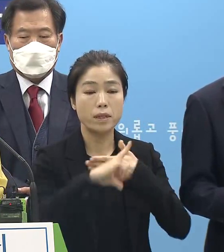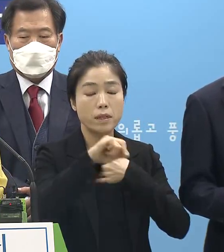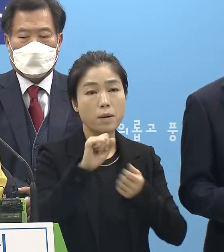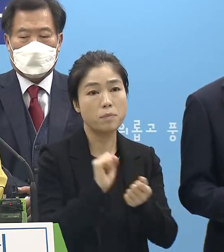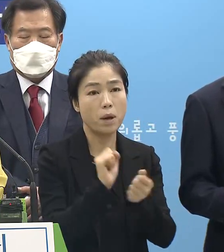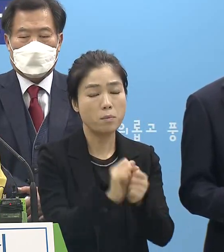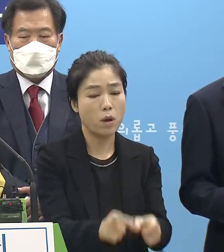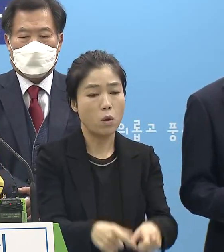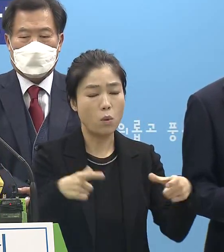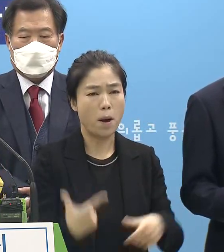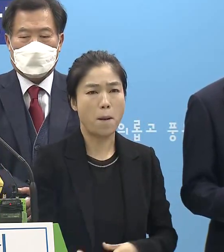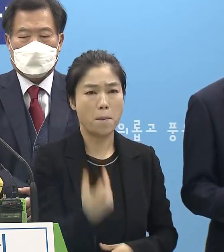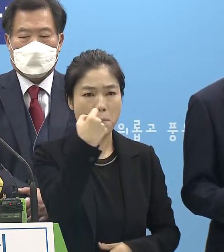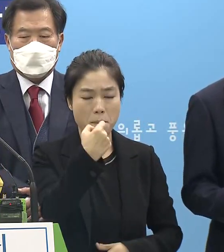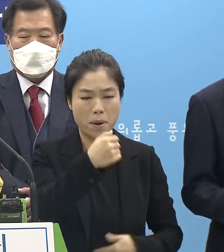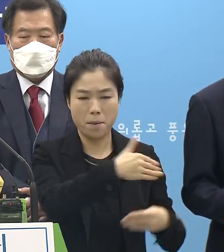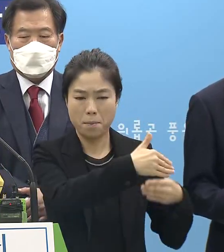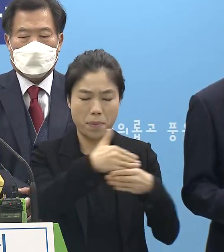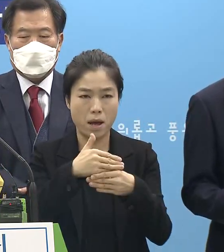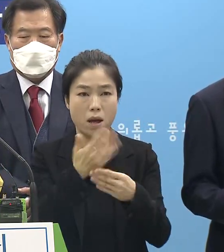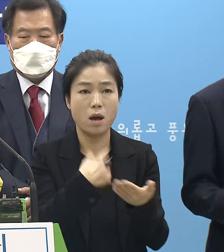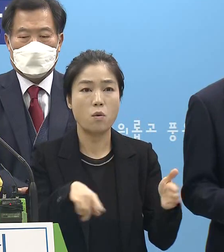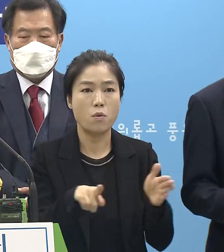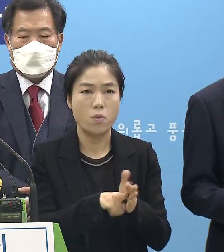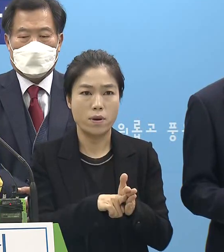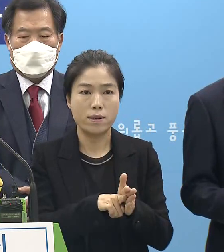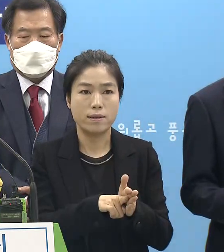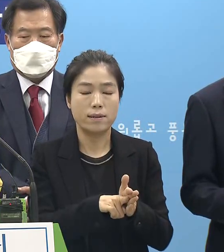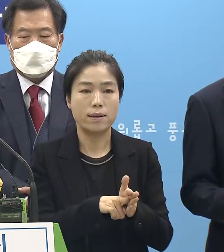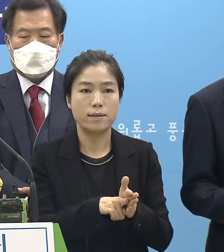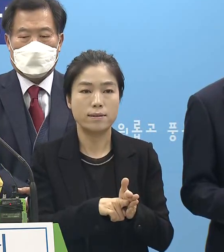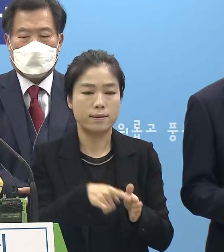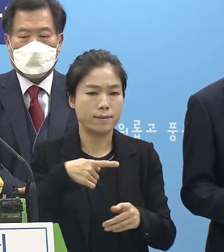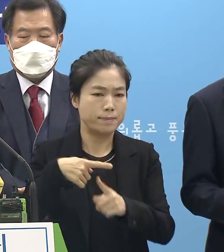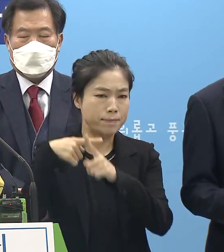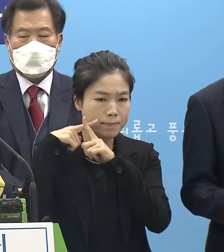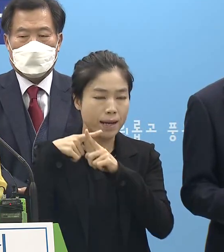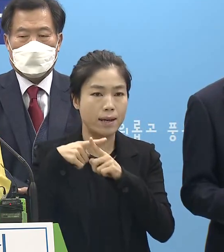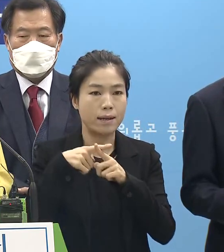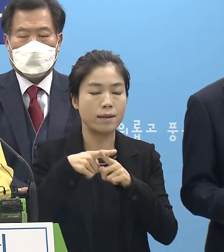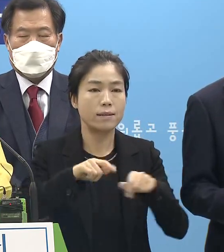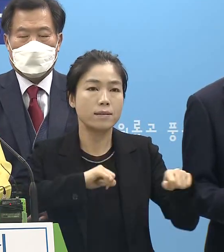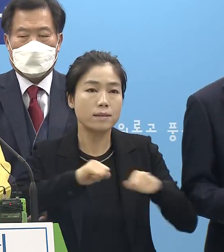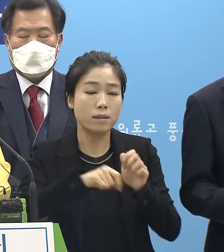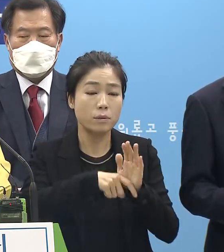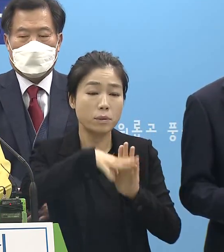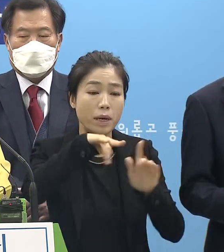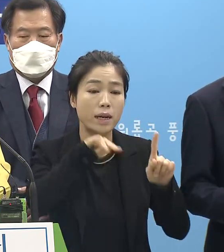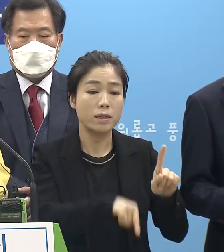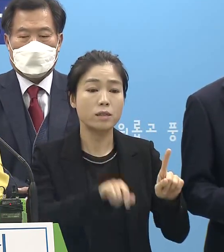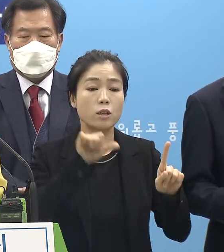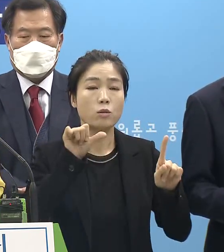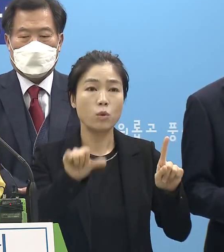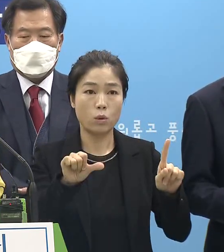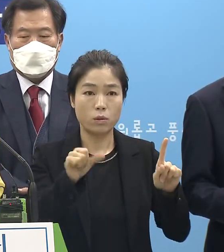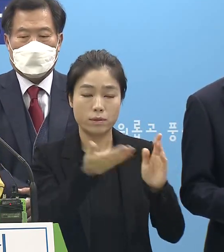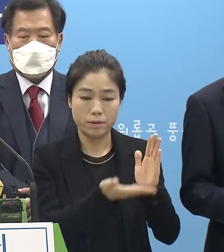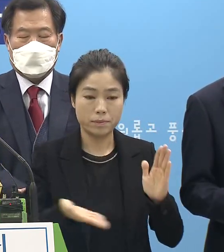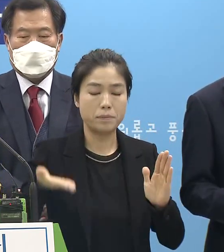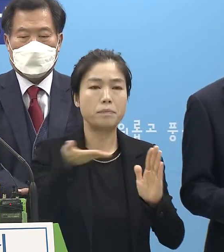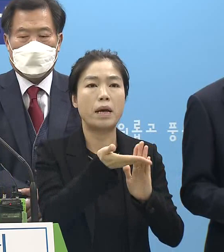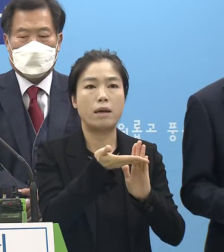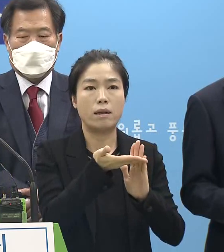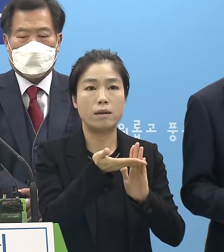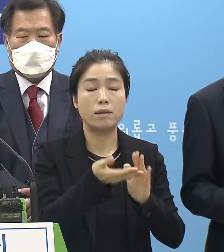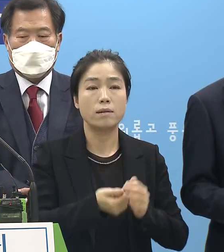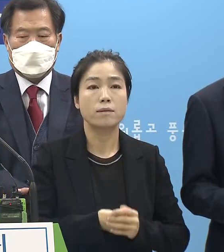지역감염 확산을 조기에 차단하기 위해 비상한 각오로 코로나19 대응 단계를 1.5단계로